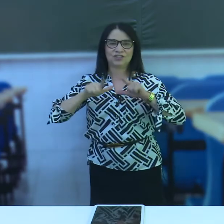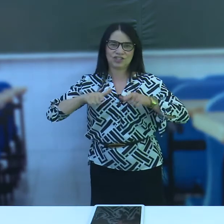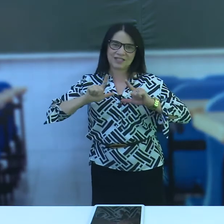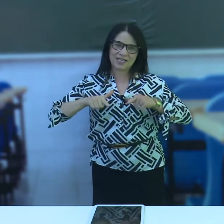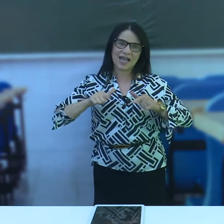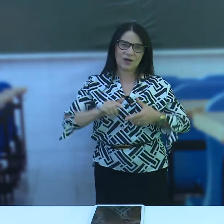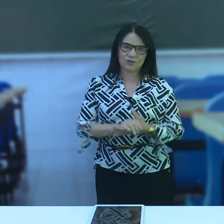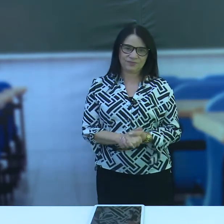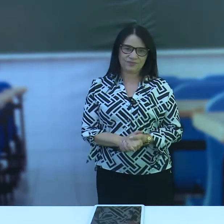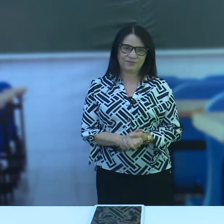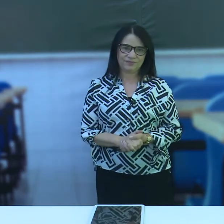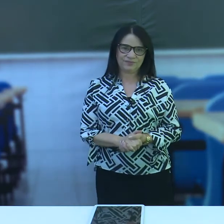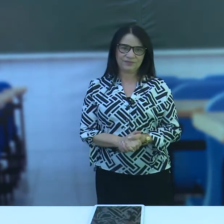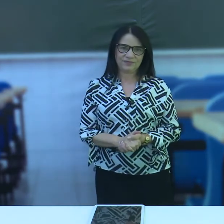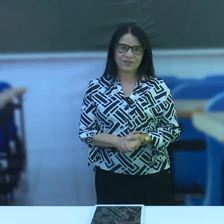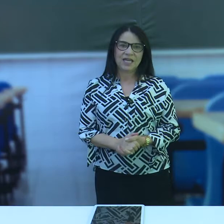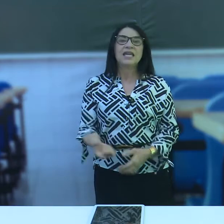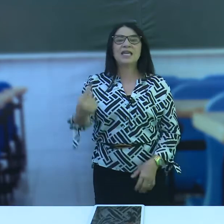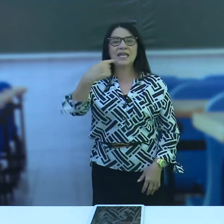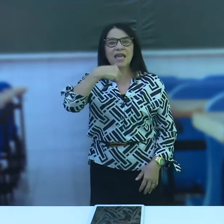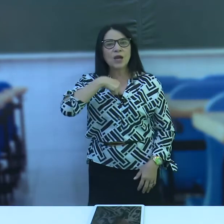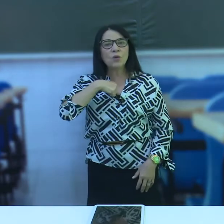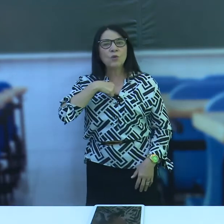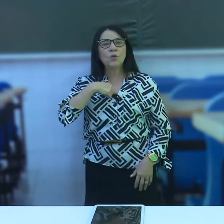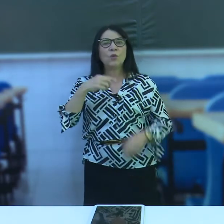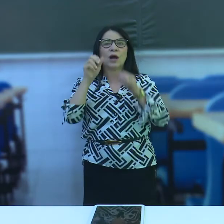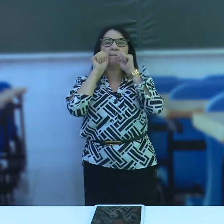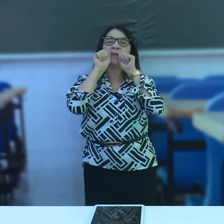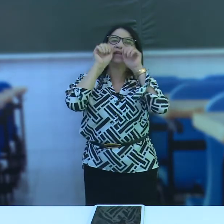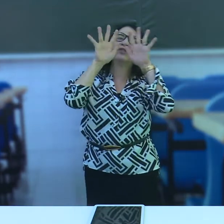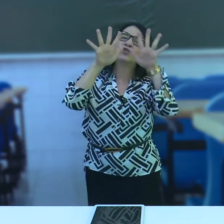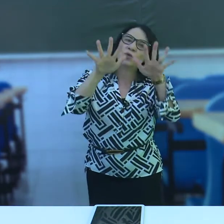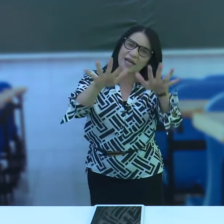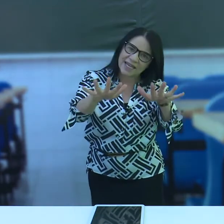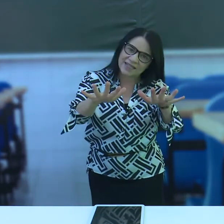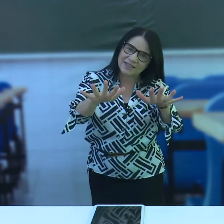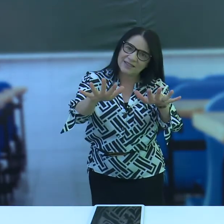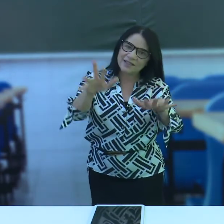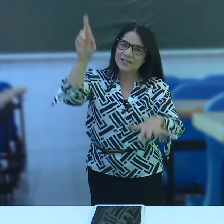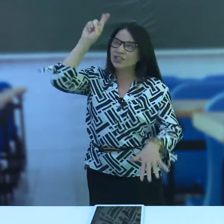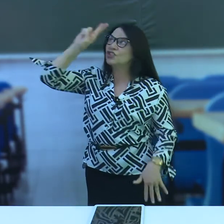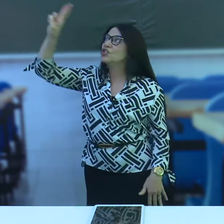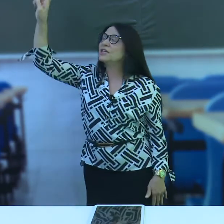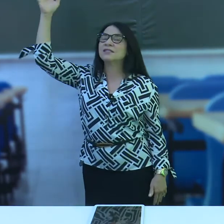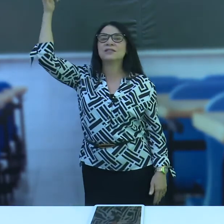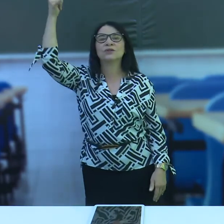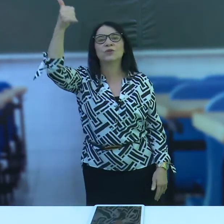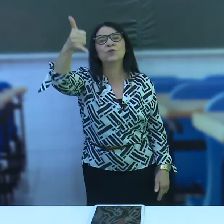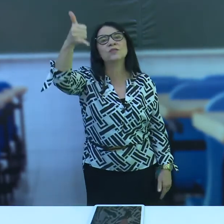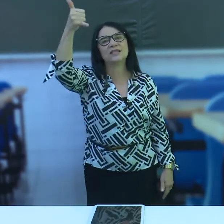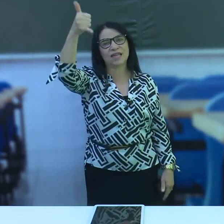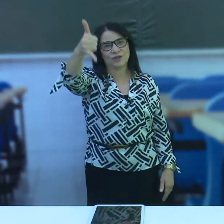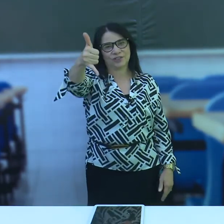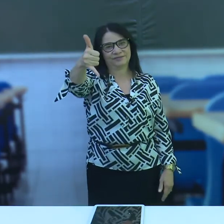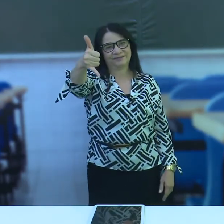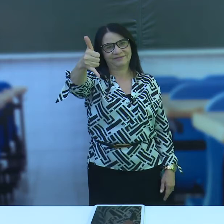de Israel, e eu o abençoarei, diz o Senhor.